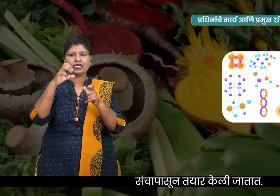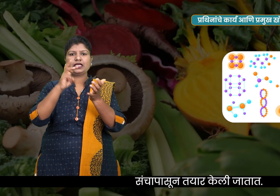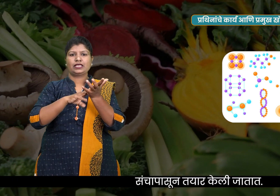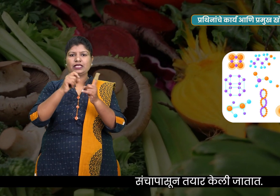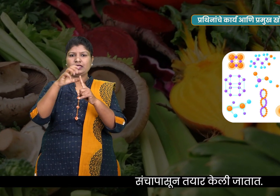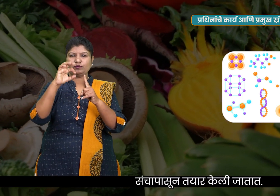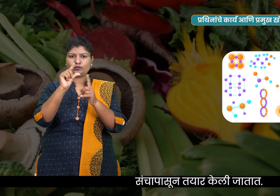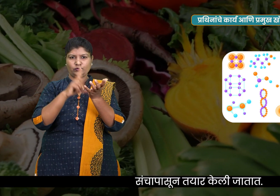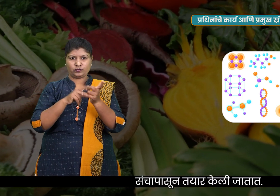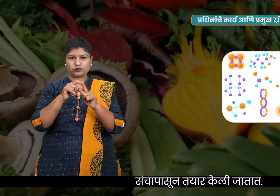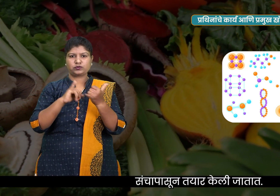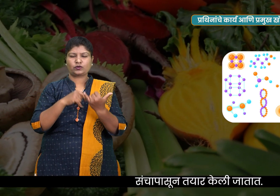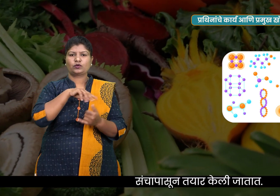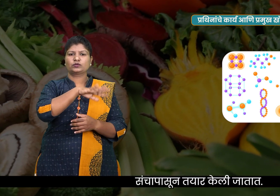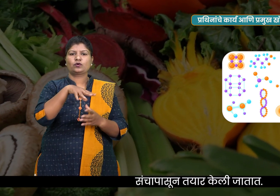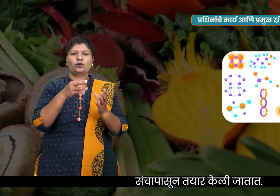संचापासून तयार केली जातात.